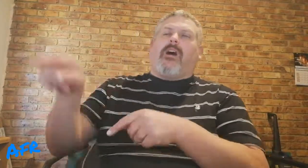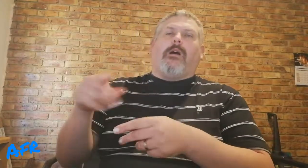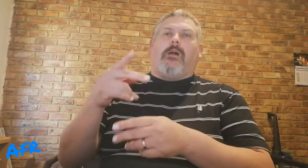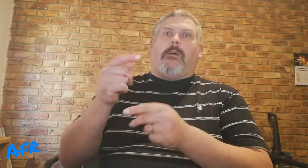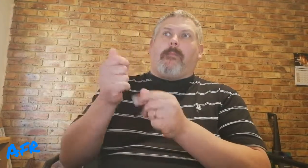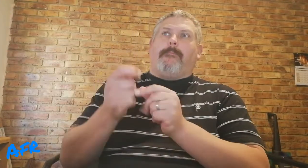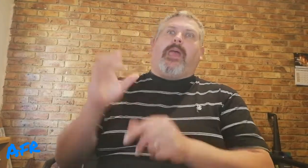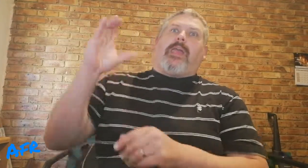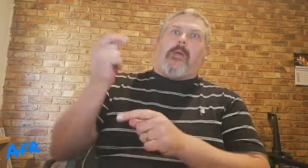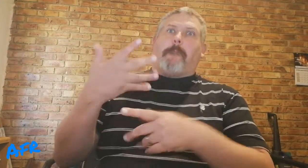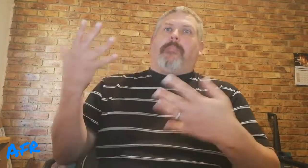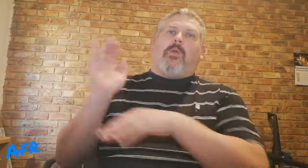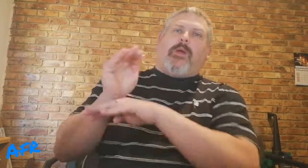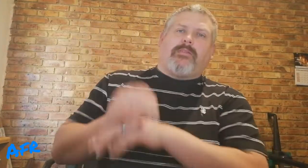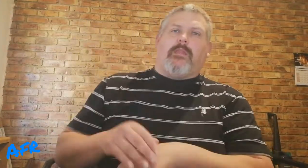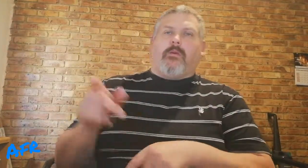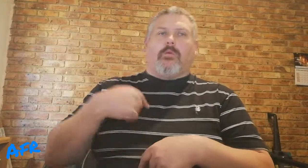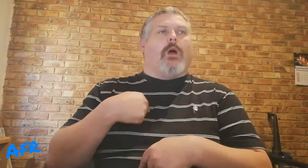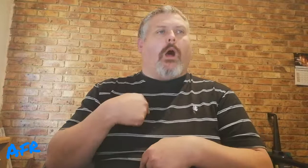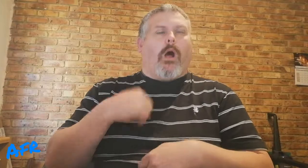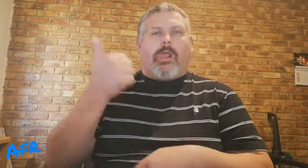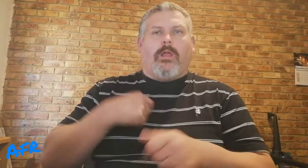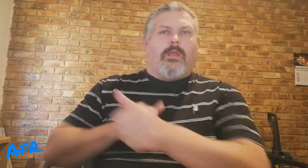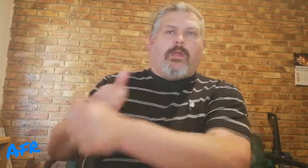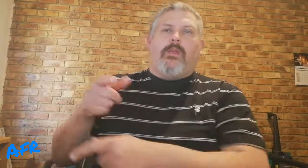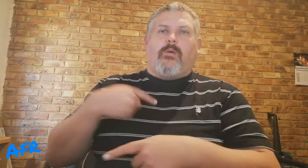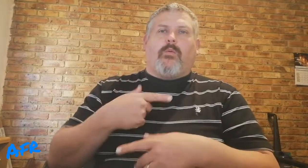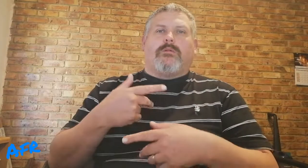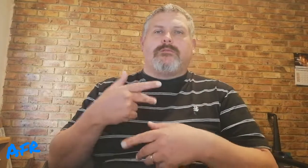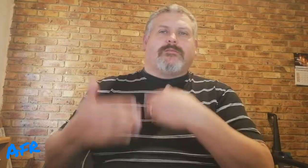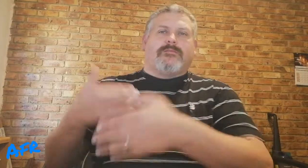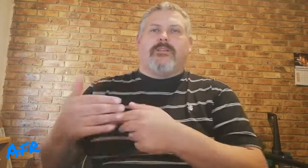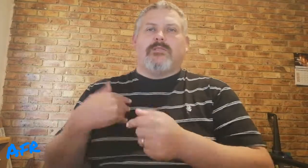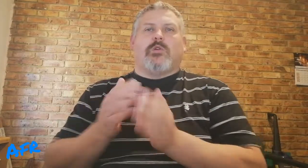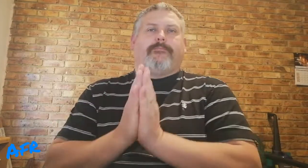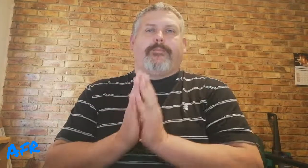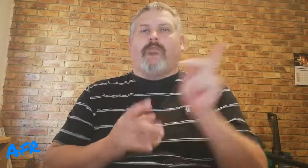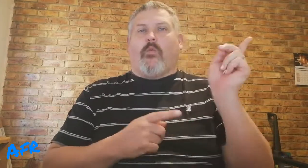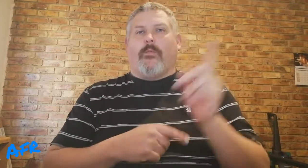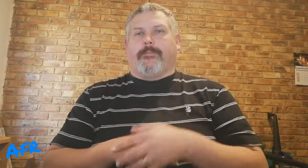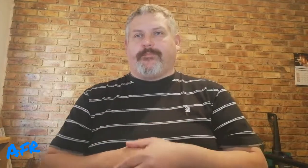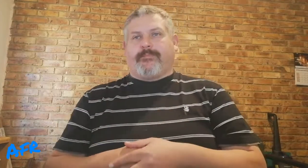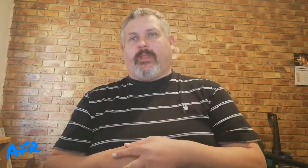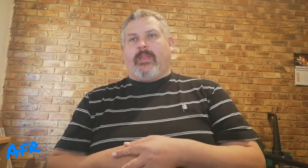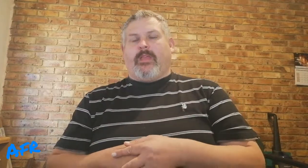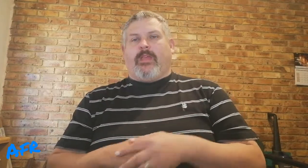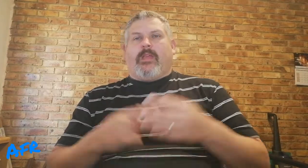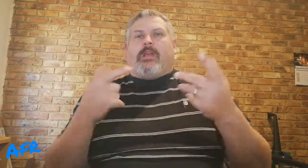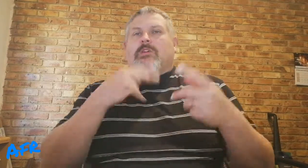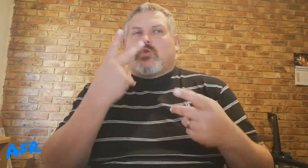daar, meer geld, meer oortuig, ons, so vir hom. Ons